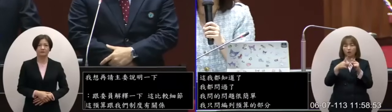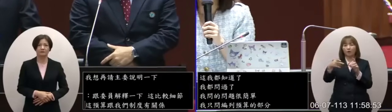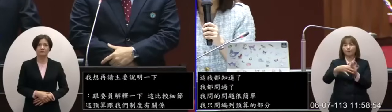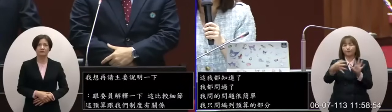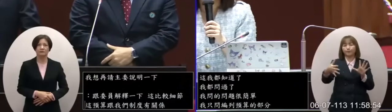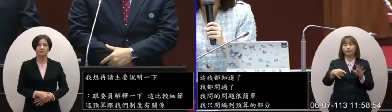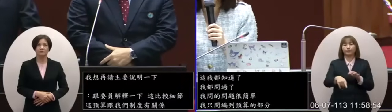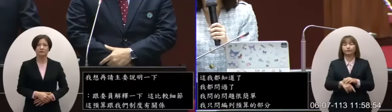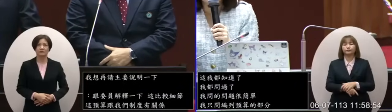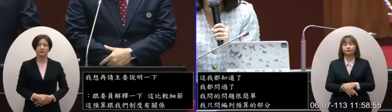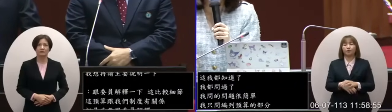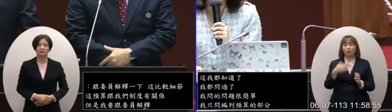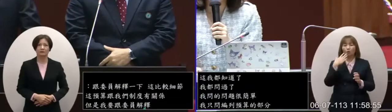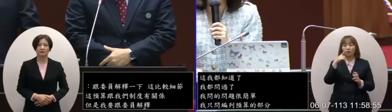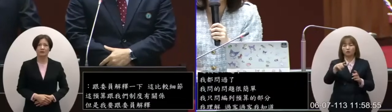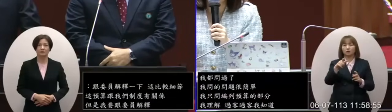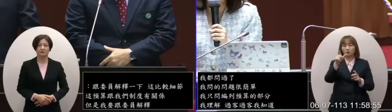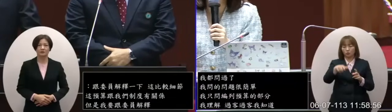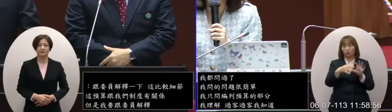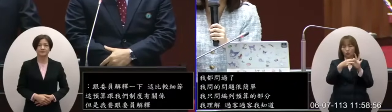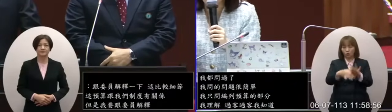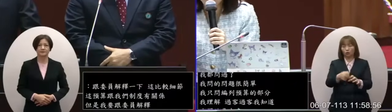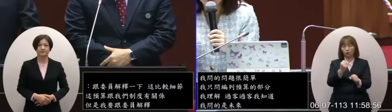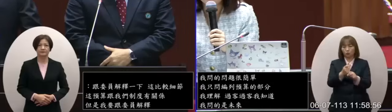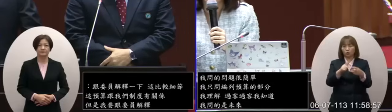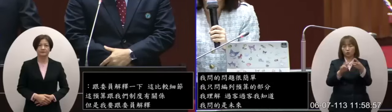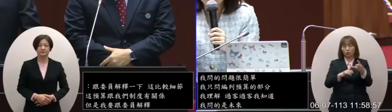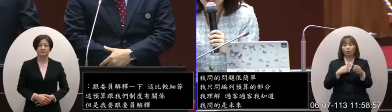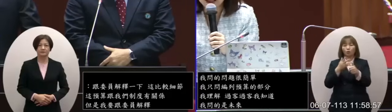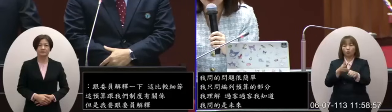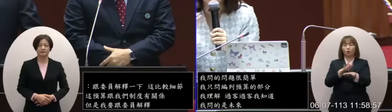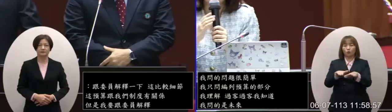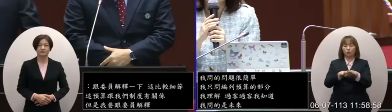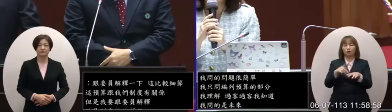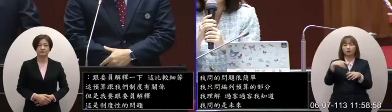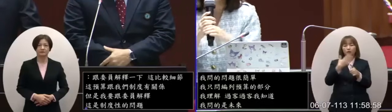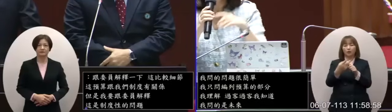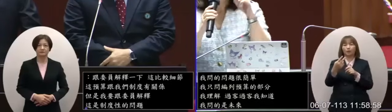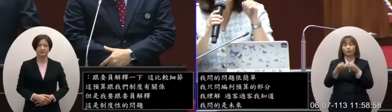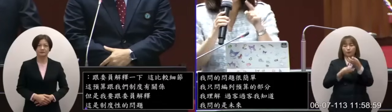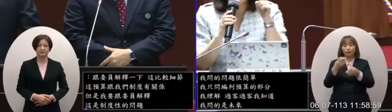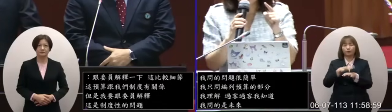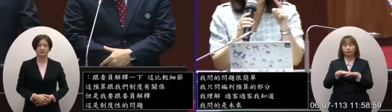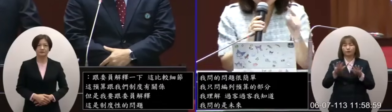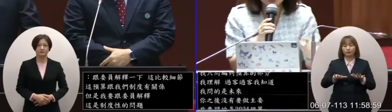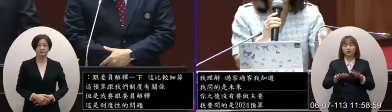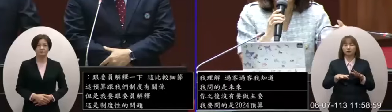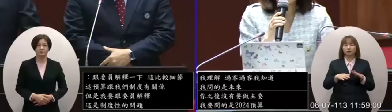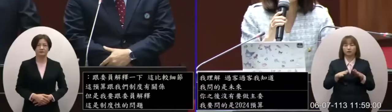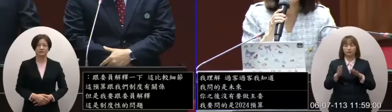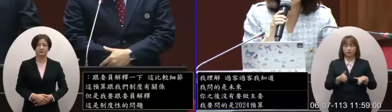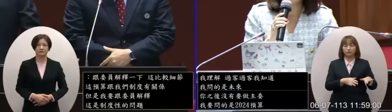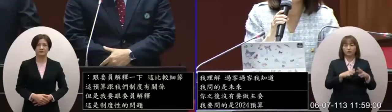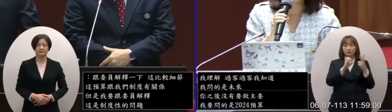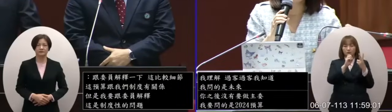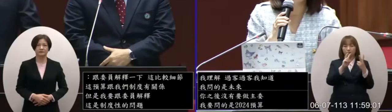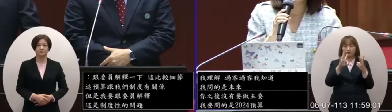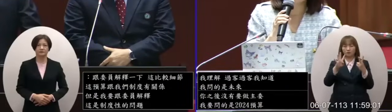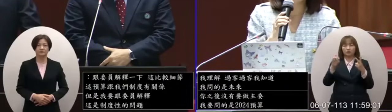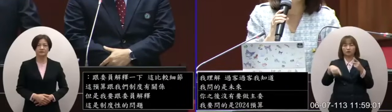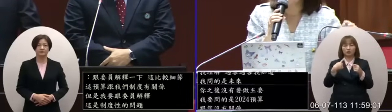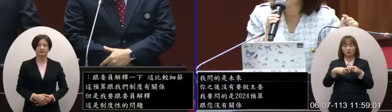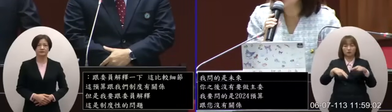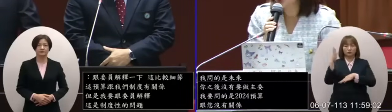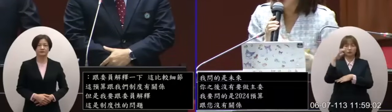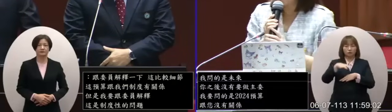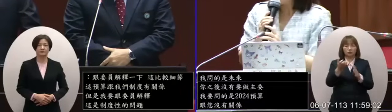没有关系的。如果您接下来要继续接主委，我会问您，也会让您表达意见。但我要问的是，2024年